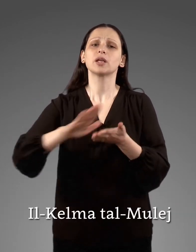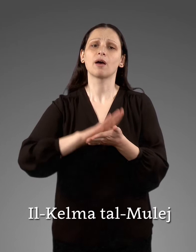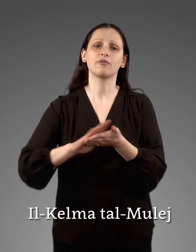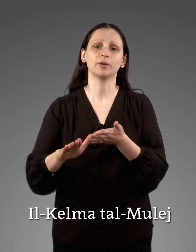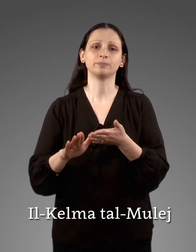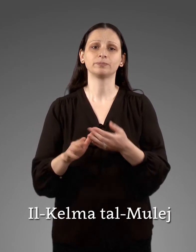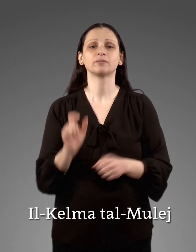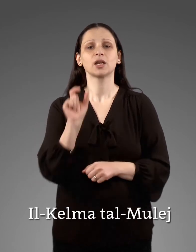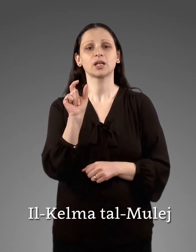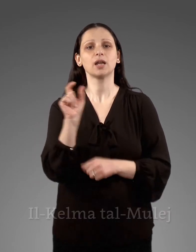Il-kelma tal-mulej.